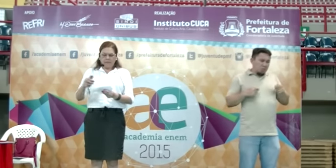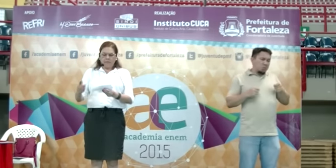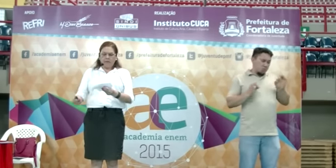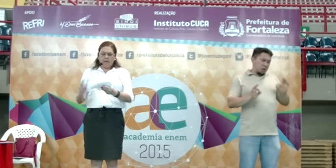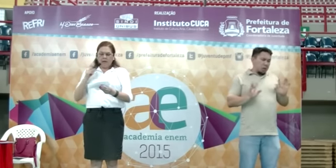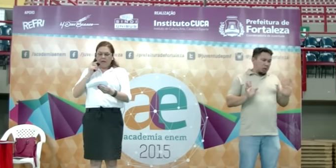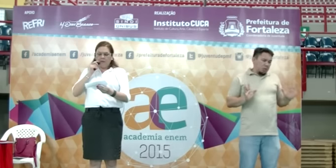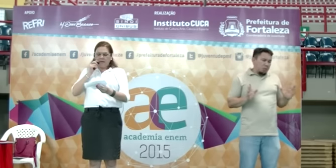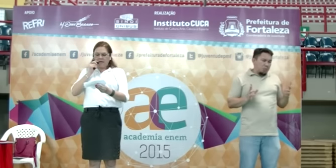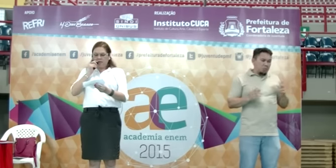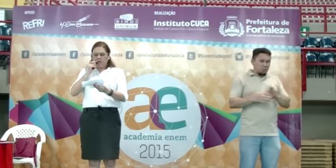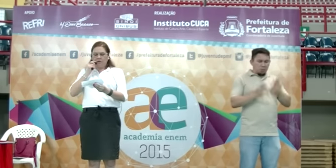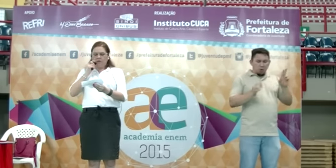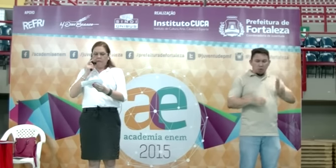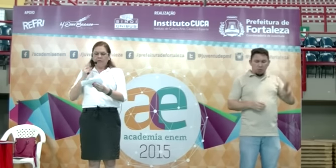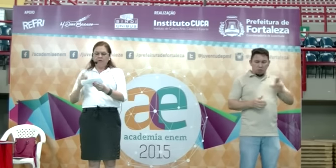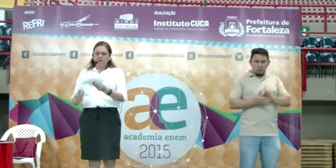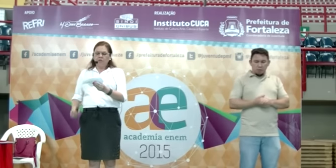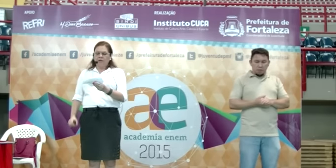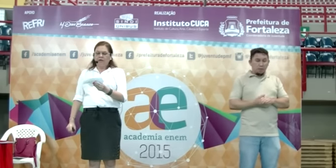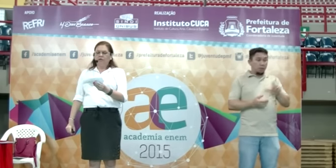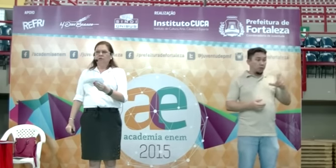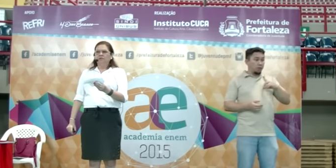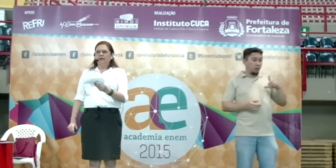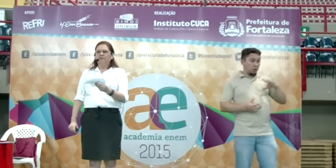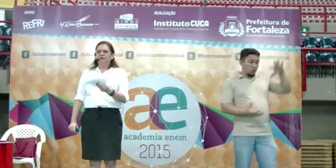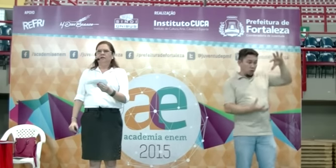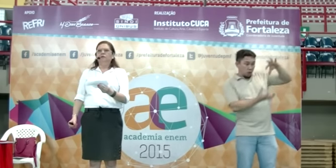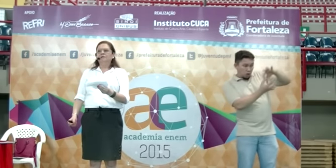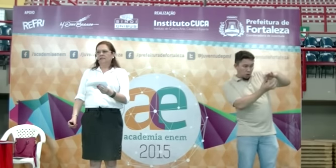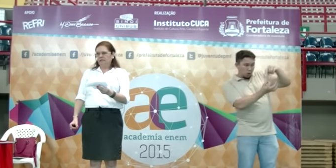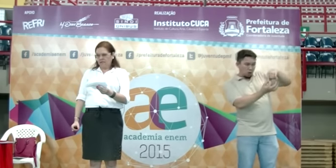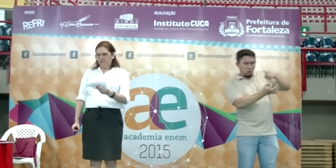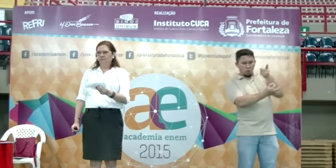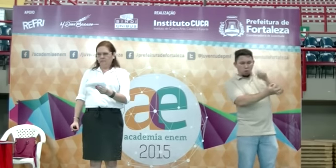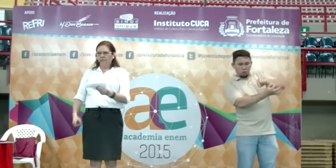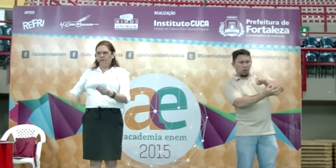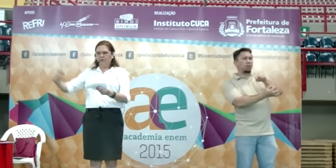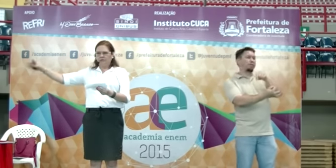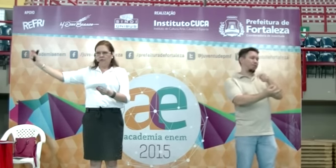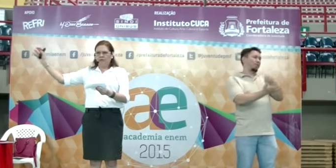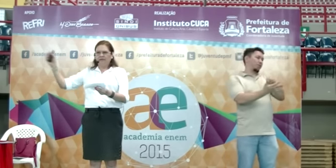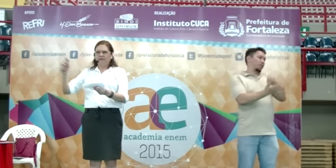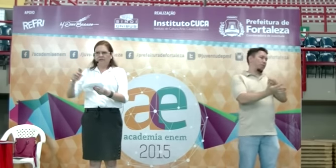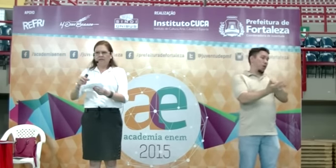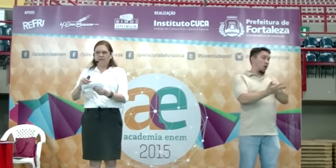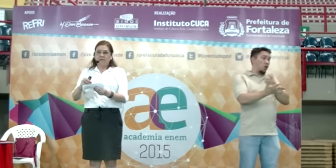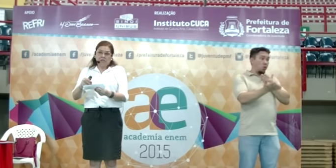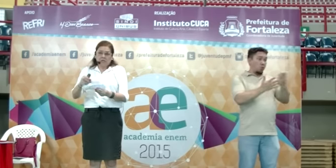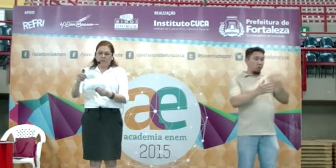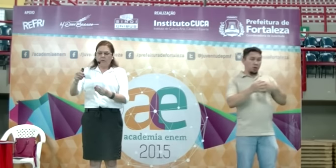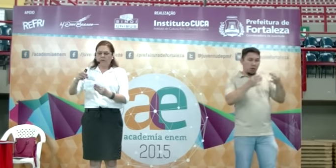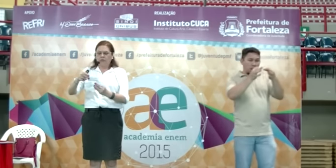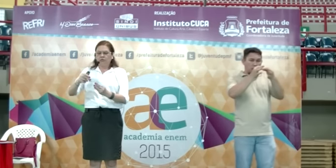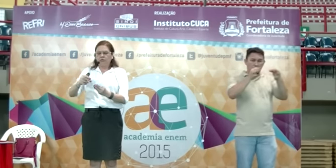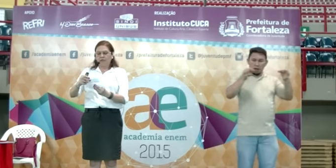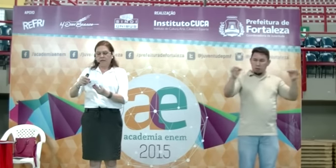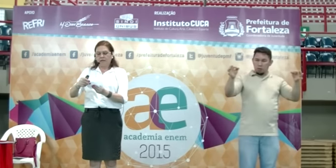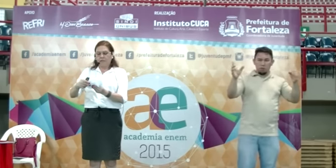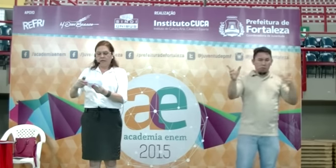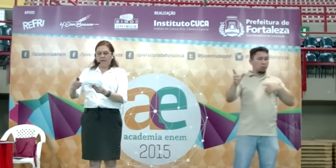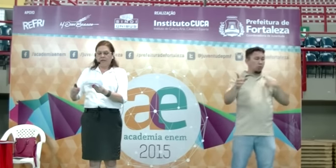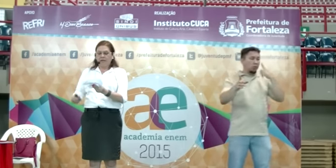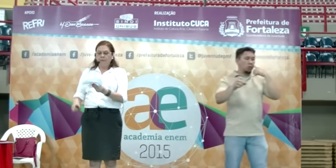está correto. É obrigatório, após um conector, usar vírgula? Sim, porque você começa a frase seguinte, normalmente